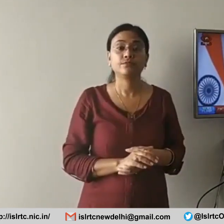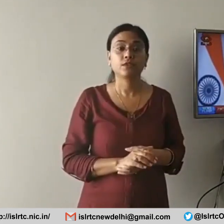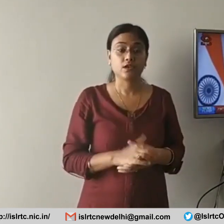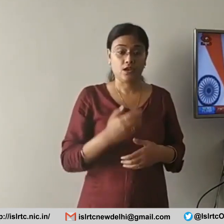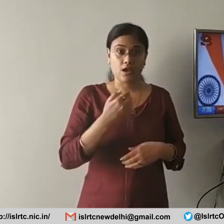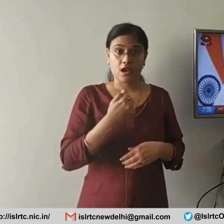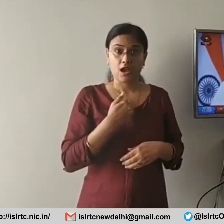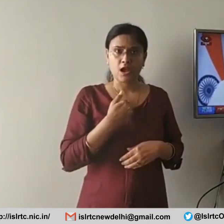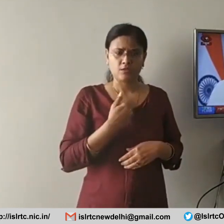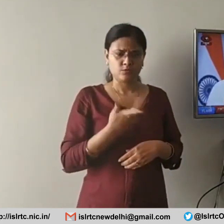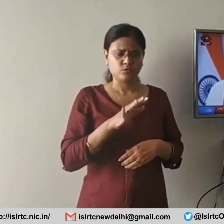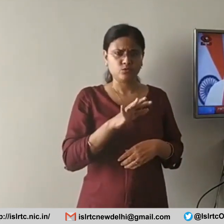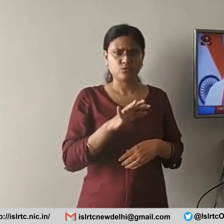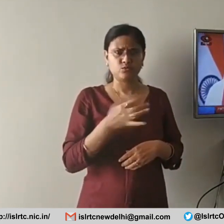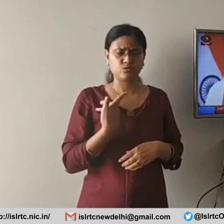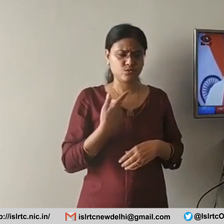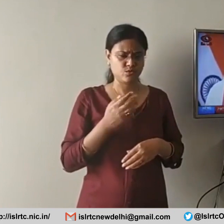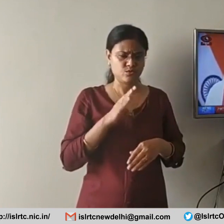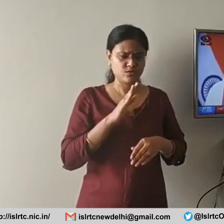जो रास्ता चुना है,